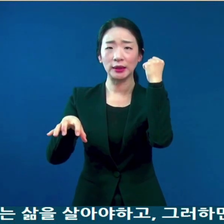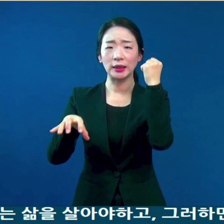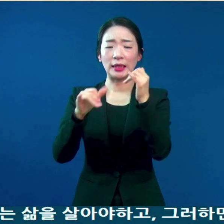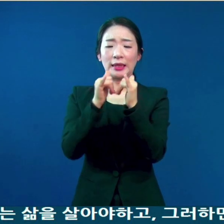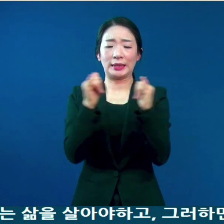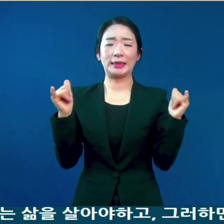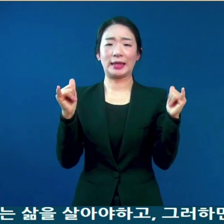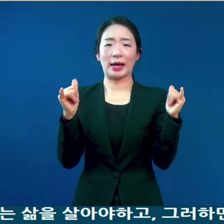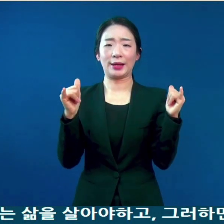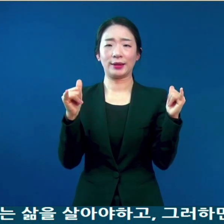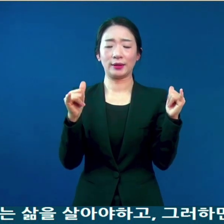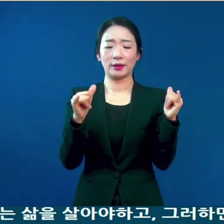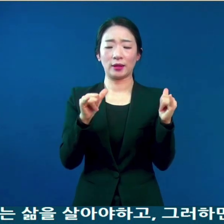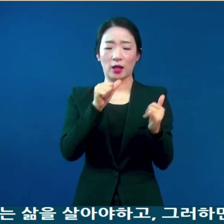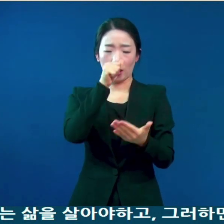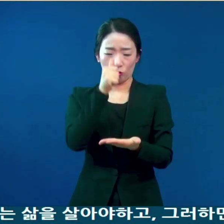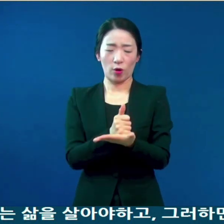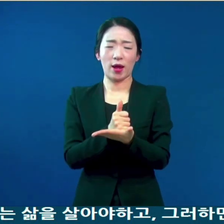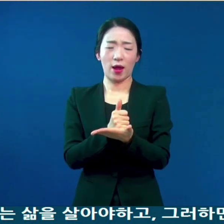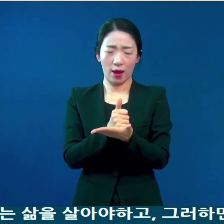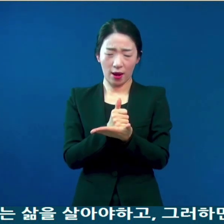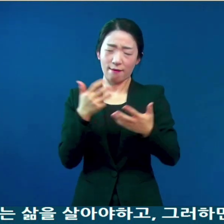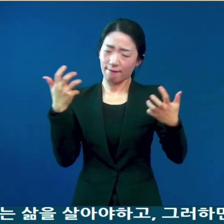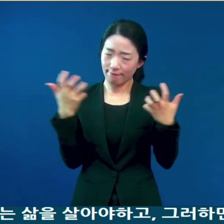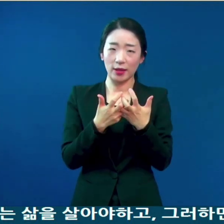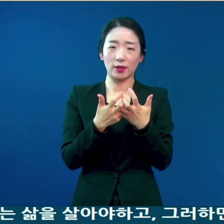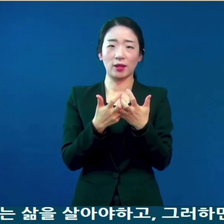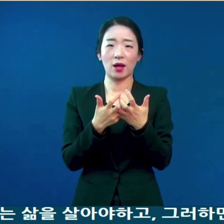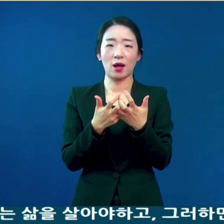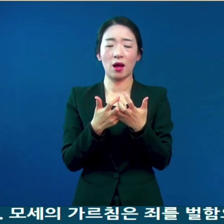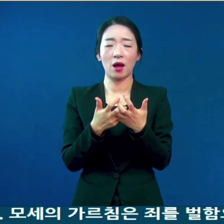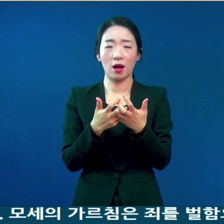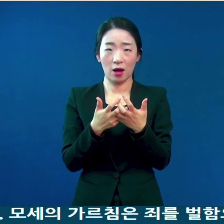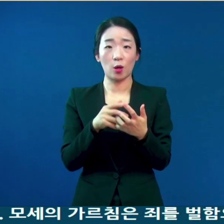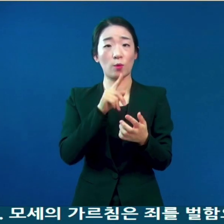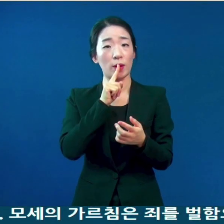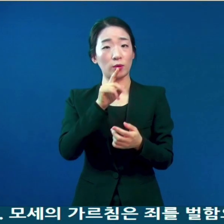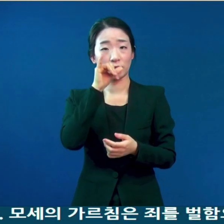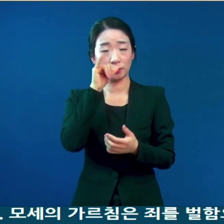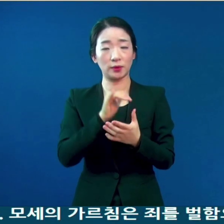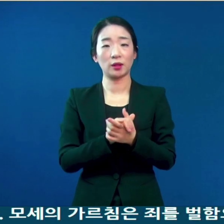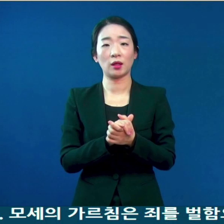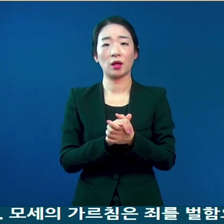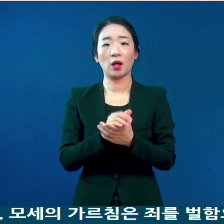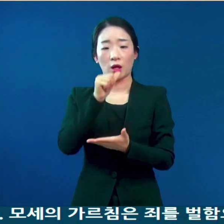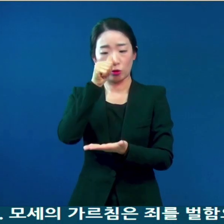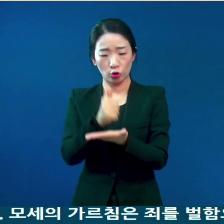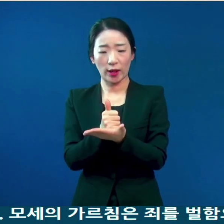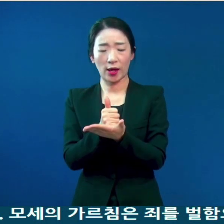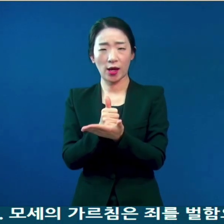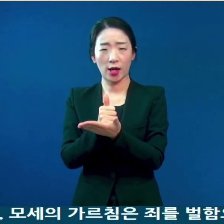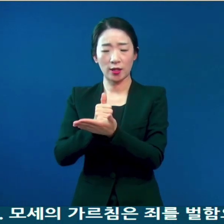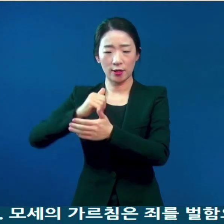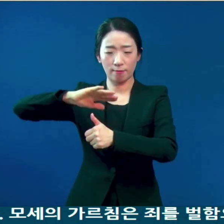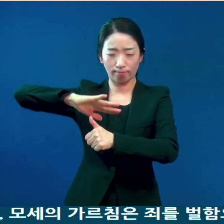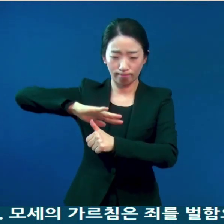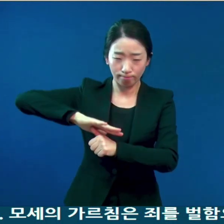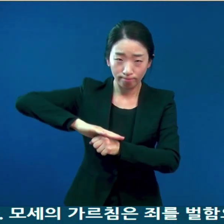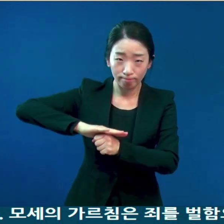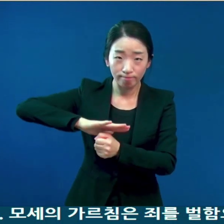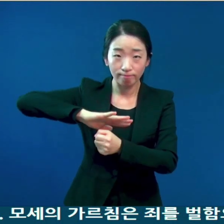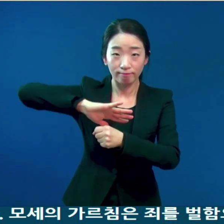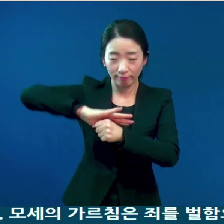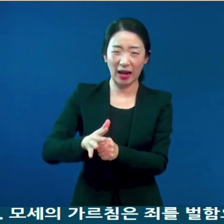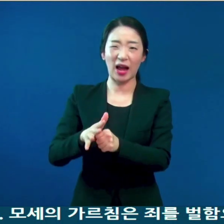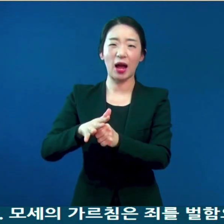인간 자체가 죄의 근원이라는 겁니다. 따라서 죄를 다스리는 가장 중요한 시작점은